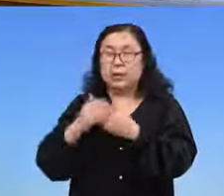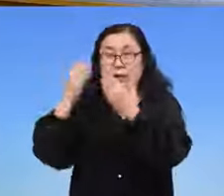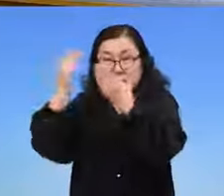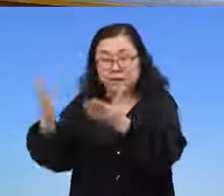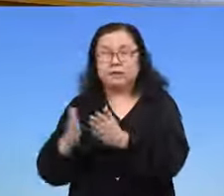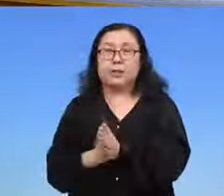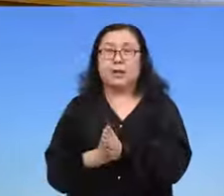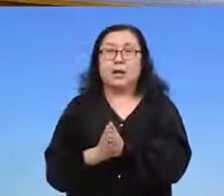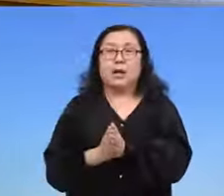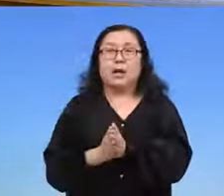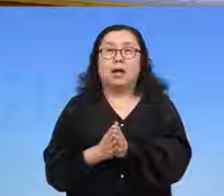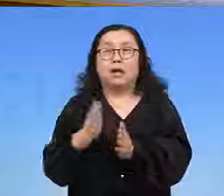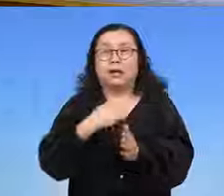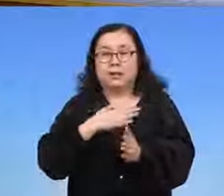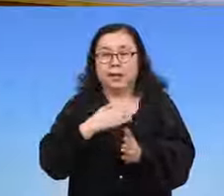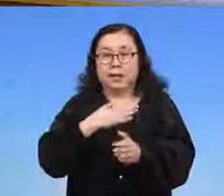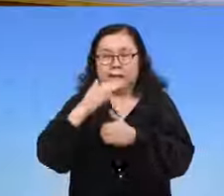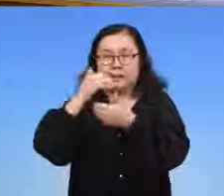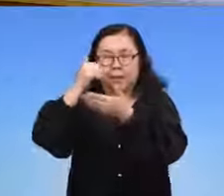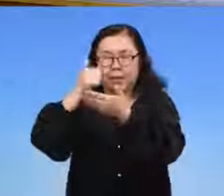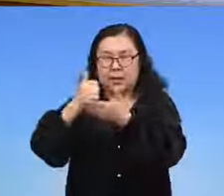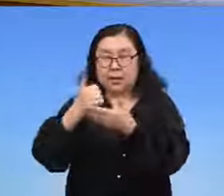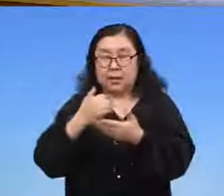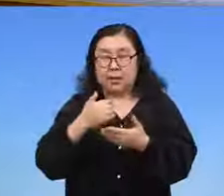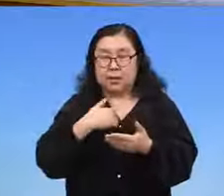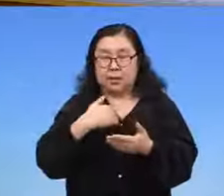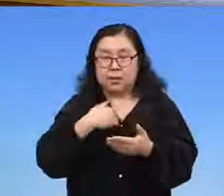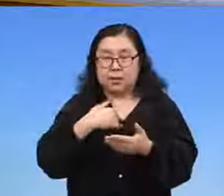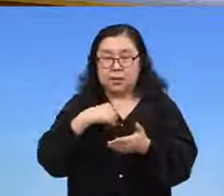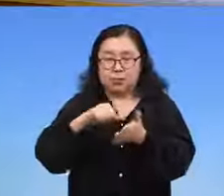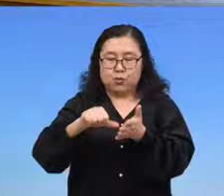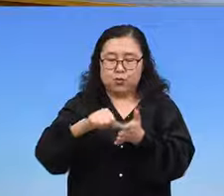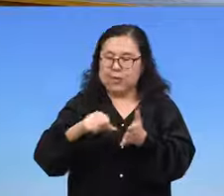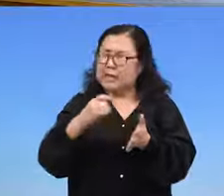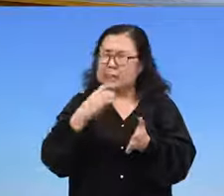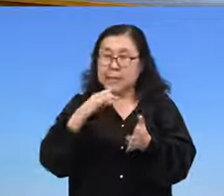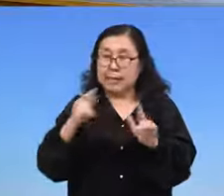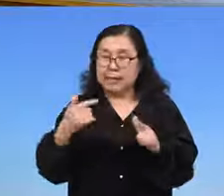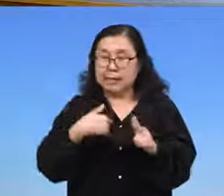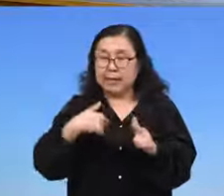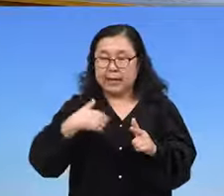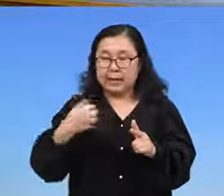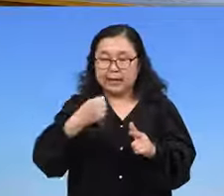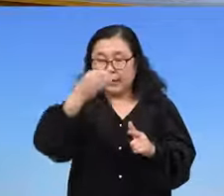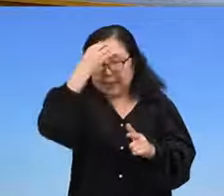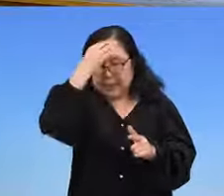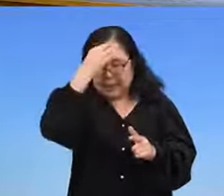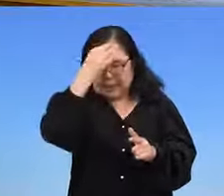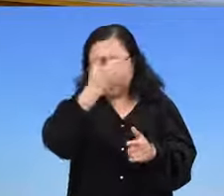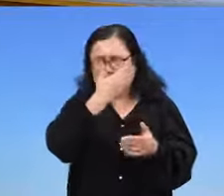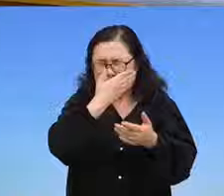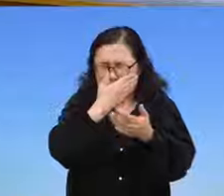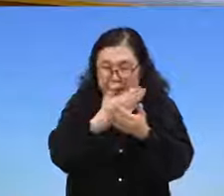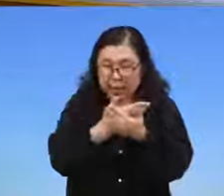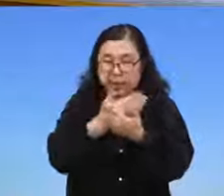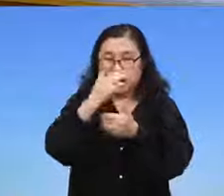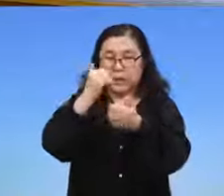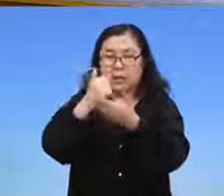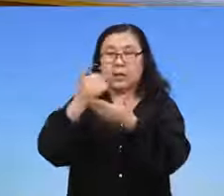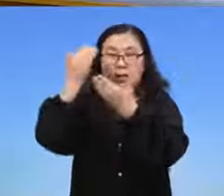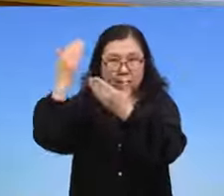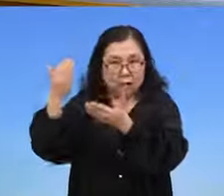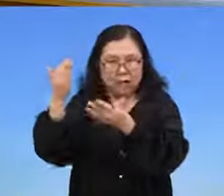물질만이 아닙니다. 내가 가진 재능, 내가 가진 시간, 내가 가진 그 소중한 것은 하나님께 드리고, 그리고